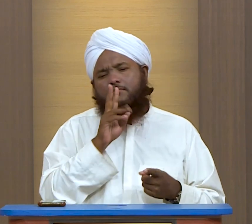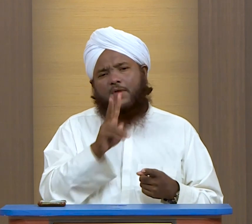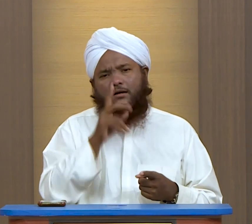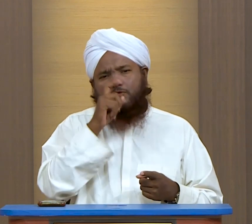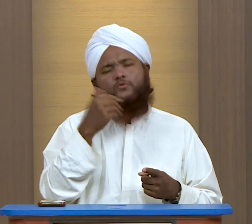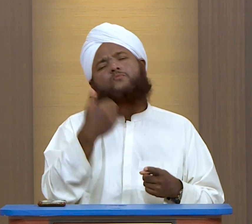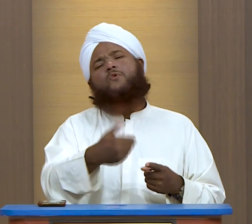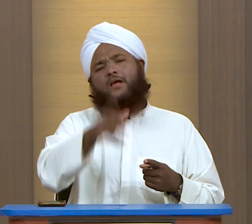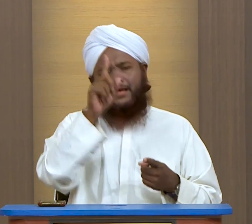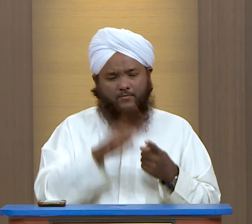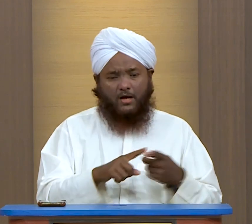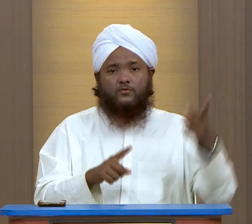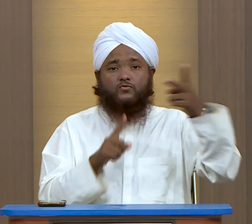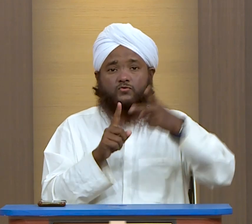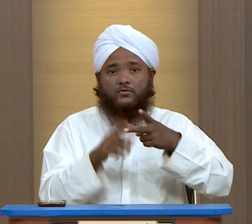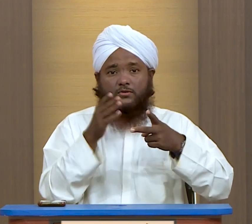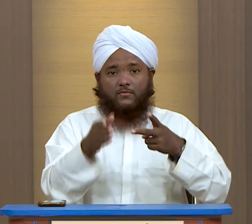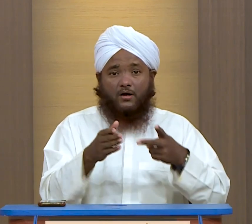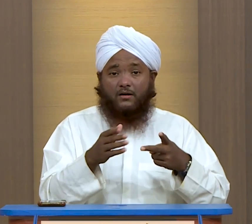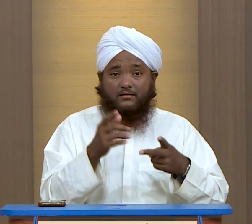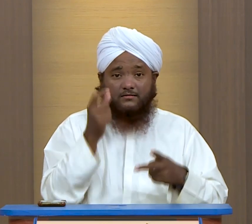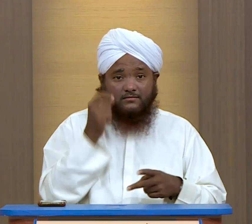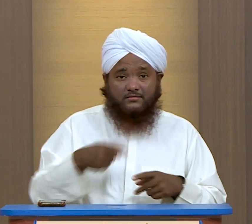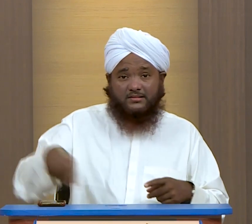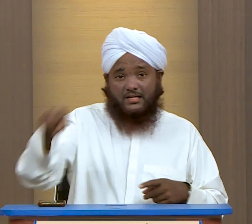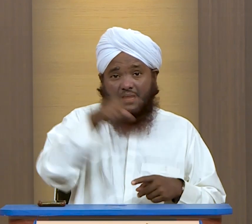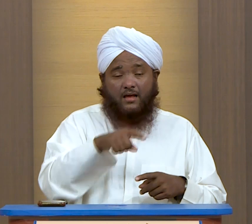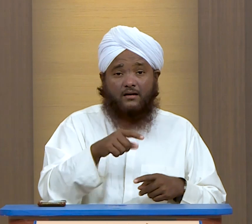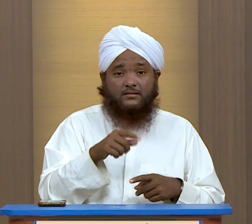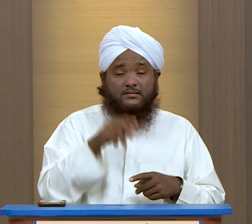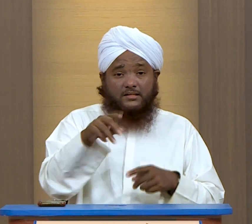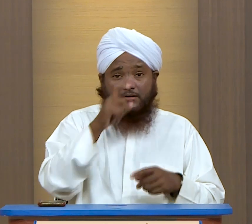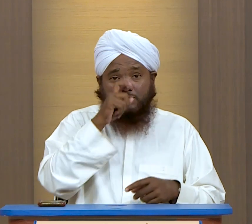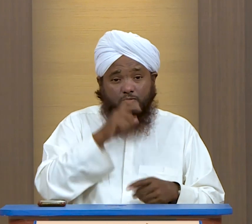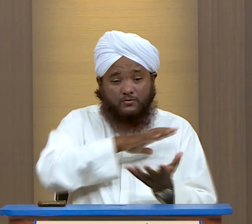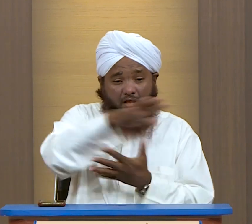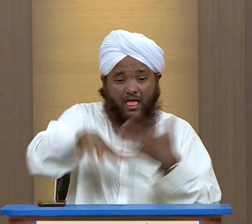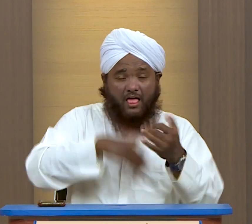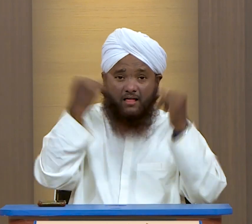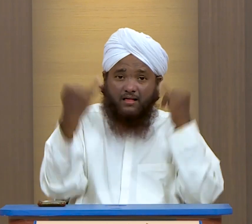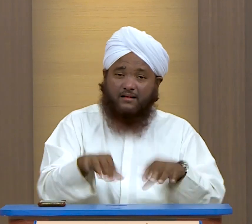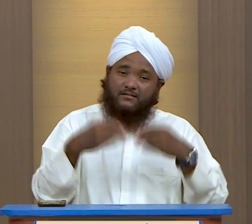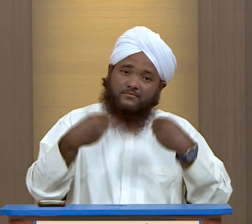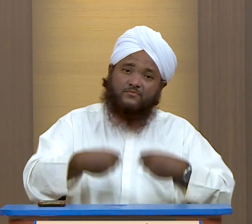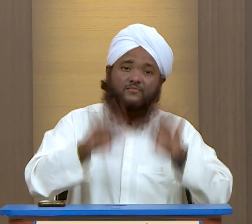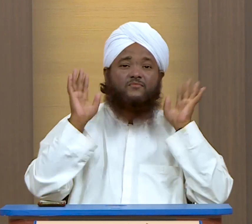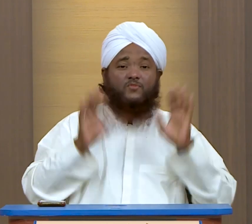کون سا بڑا نقصان ہو جائے گا، حالانکہ معاشرے میں بگاڑ عموماً جھوٹ بولنے کی وجہ سے ہی ہوتا ہے۔ بکثرت جھوٹ بولنے